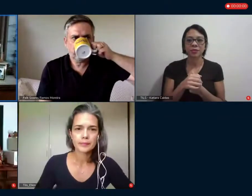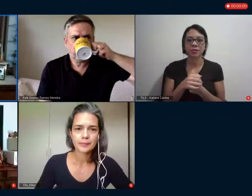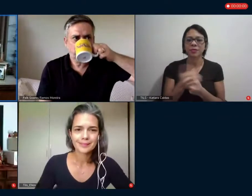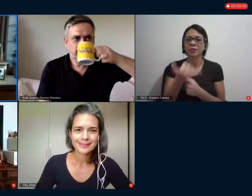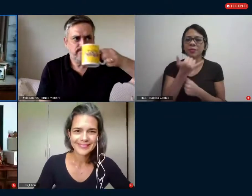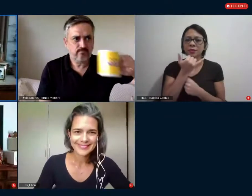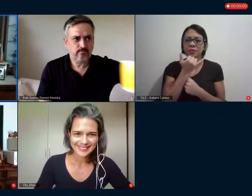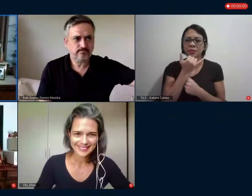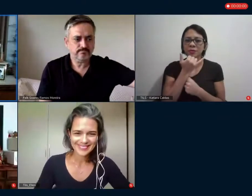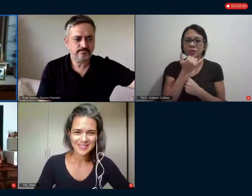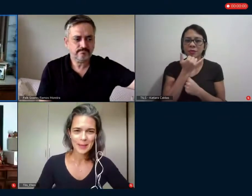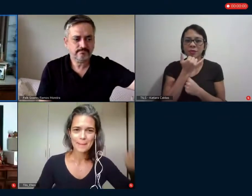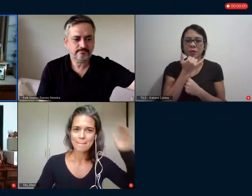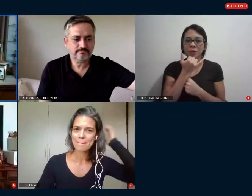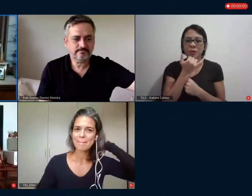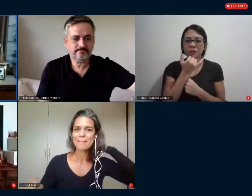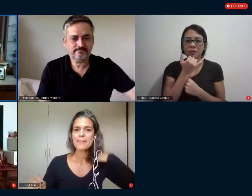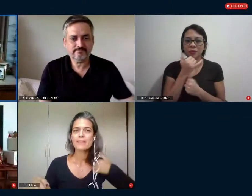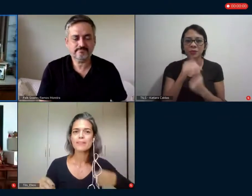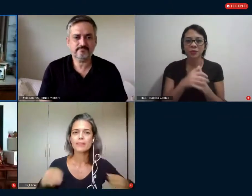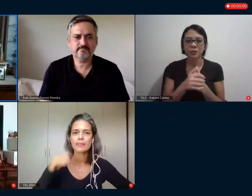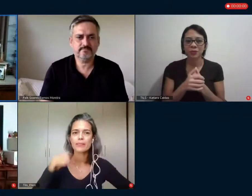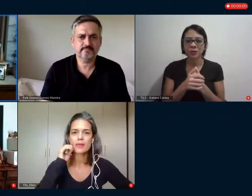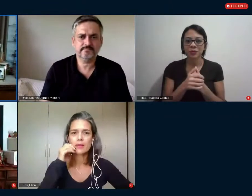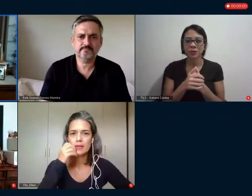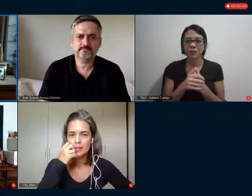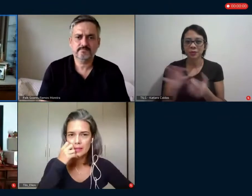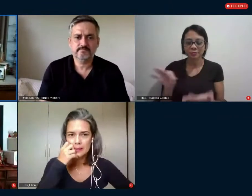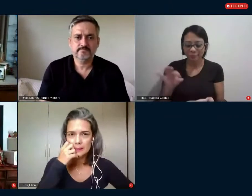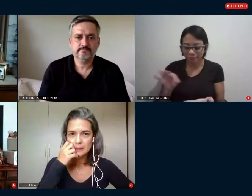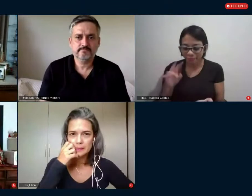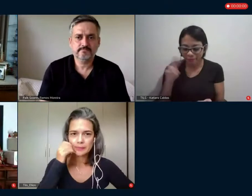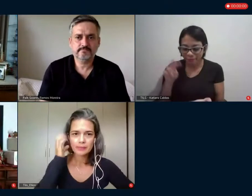desculpe aí, eu estou aqui com